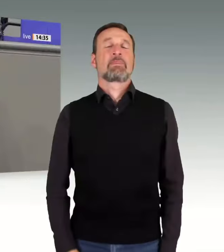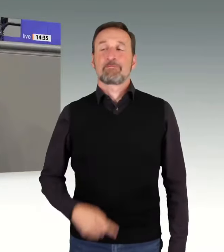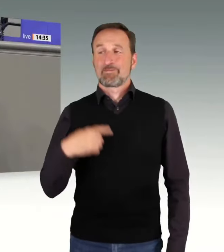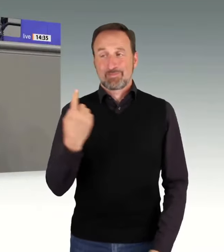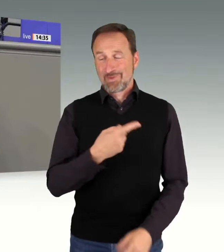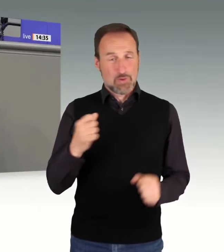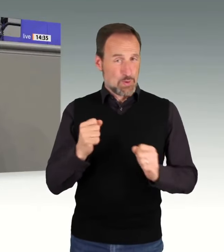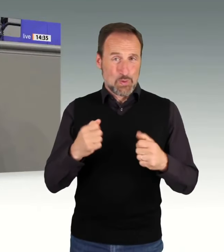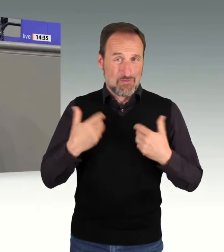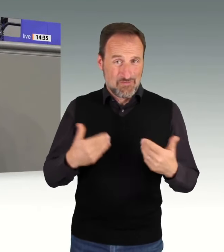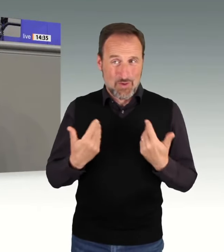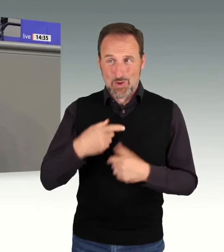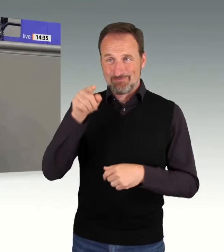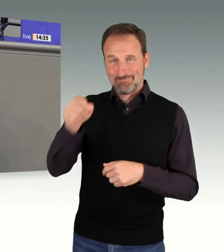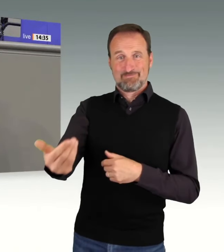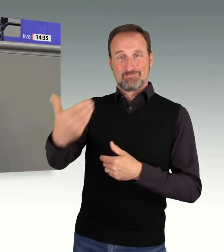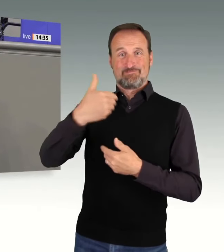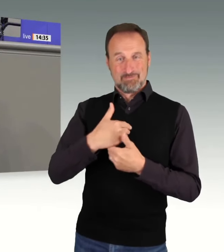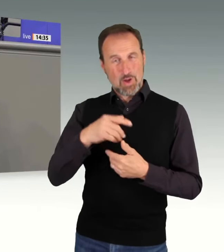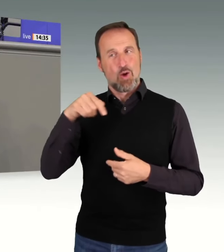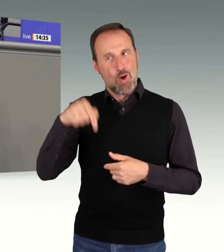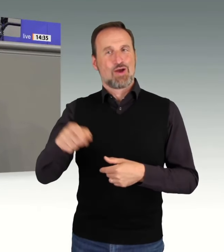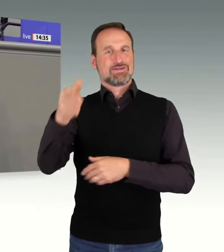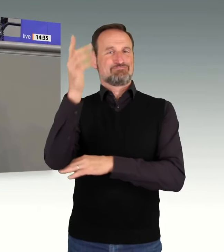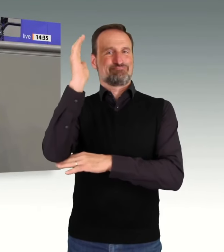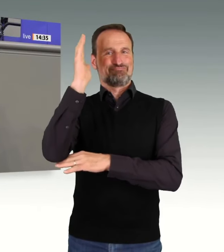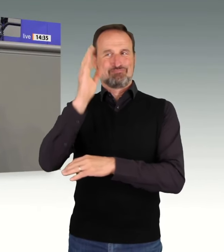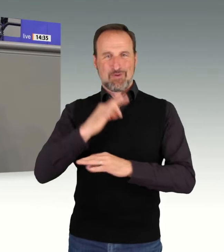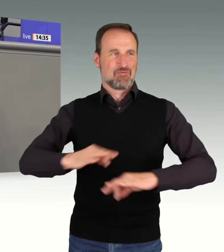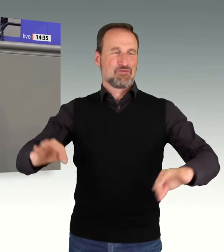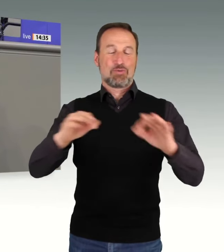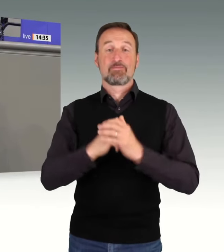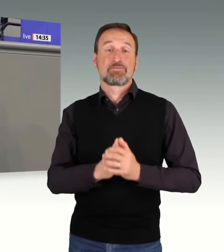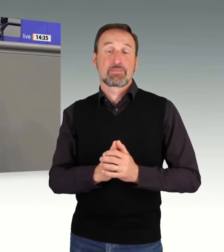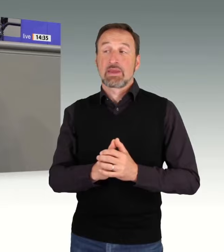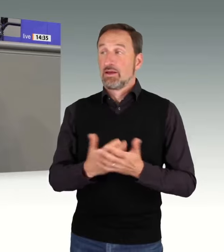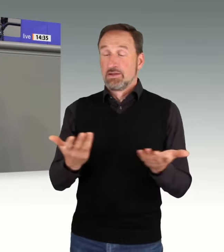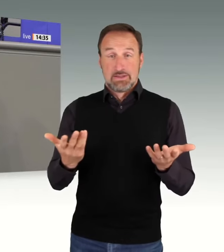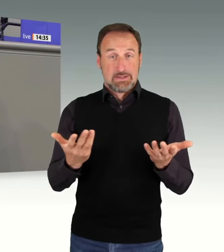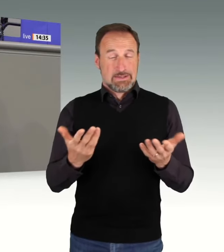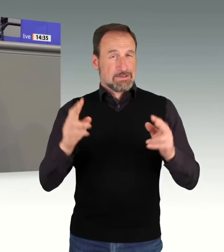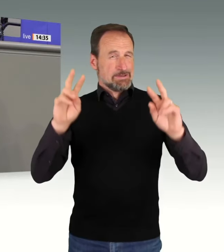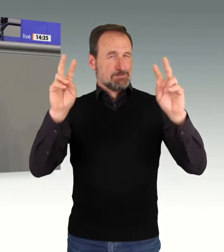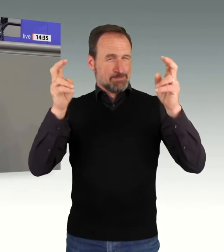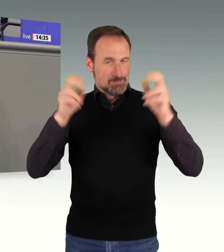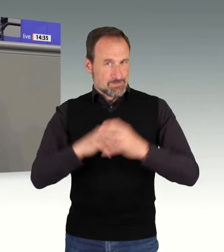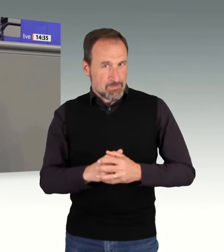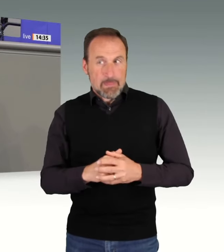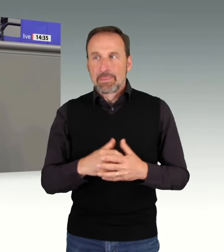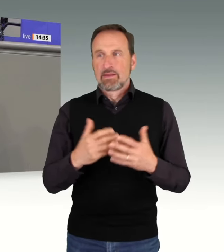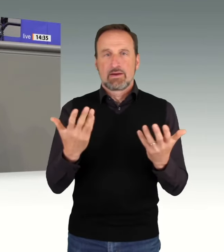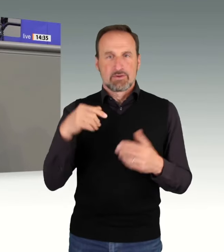Wir freuen uns sehr, dass Sie heute hier sind und auch zu uns sprechen werden. Wer sich im Raum des Krieges befindet, macht